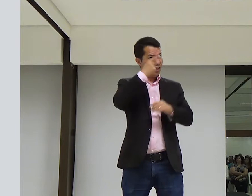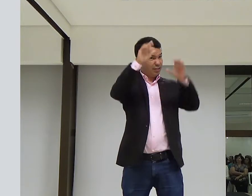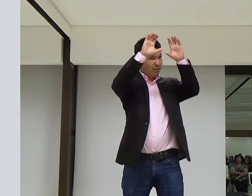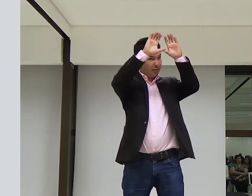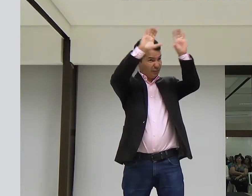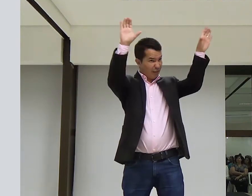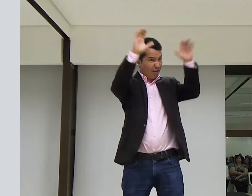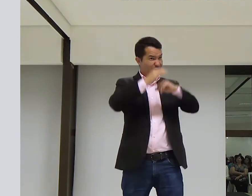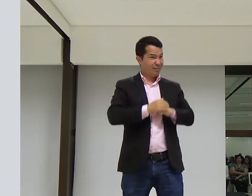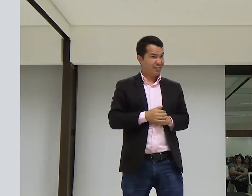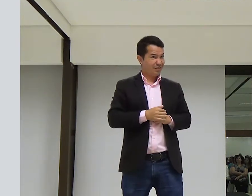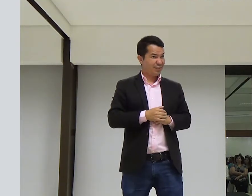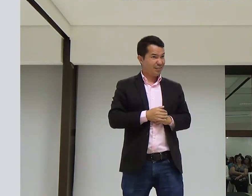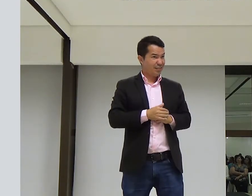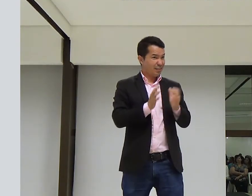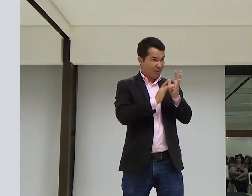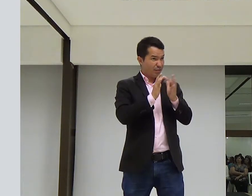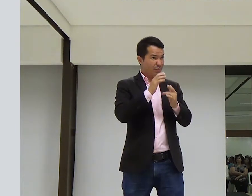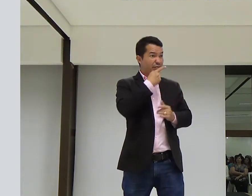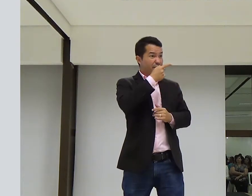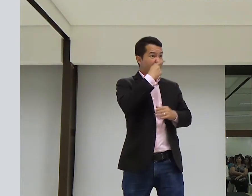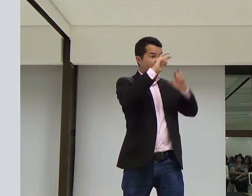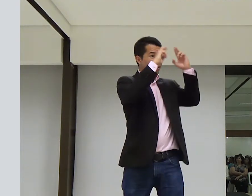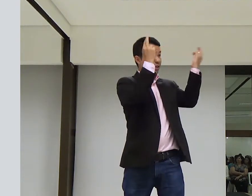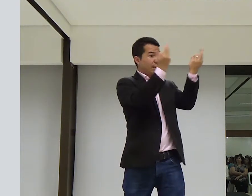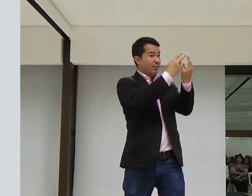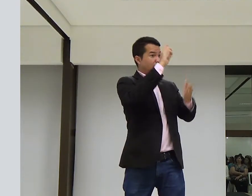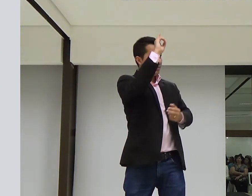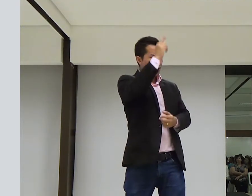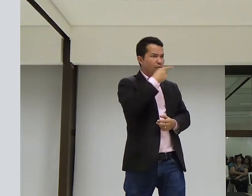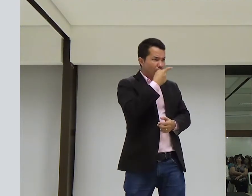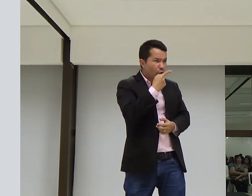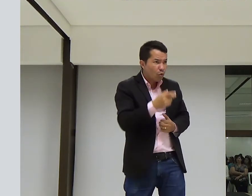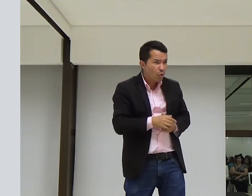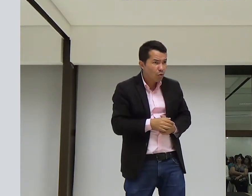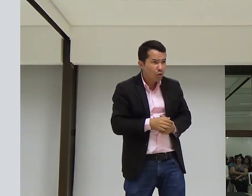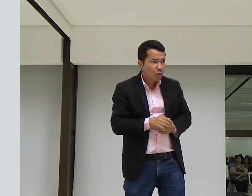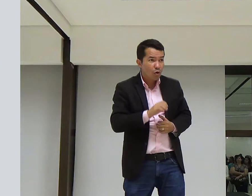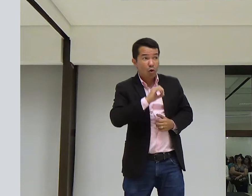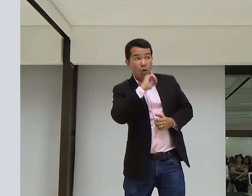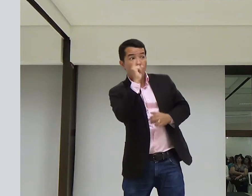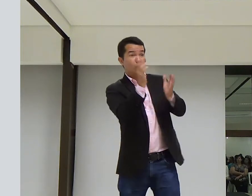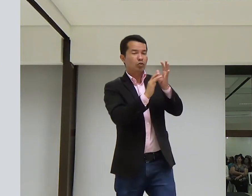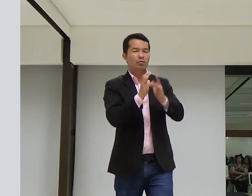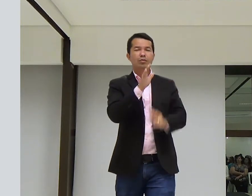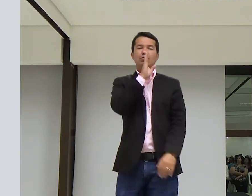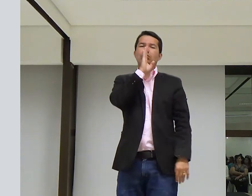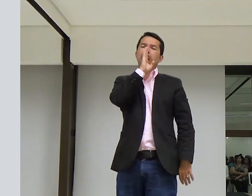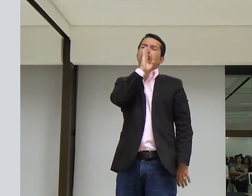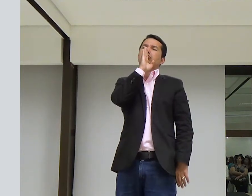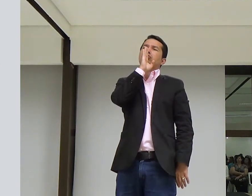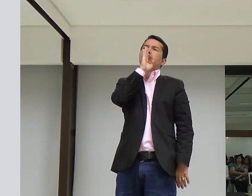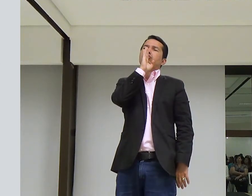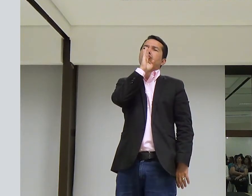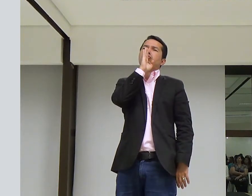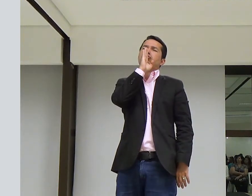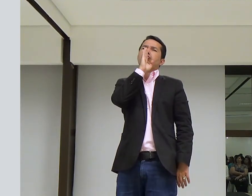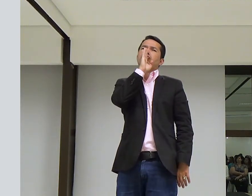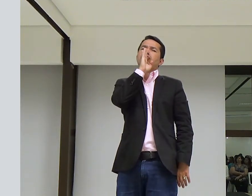falou a respeito do céu, a respeito de Deus. Jesus falou a respeito do reino de Deus? Ou Jesus ficou